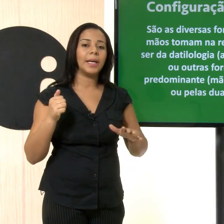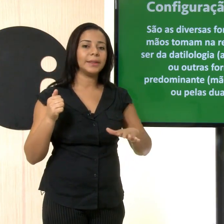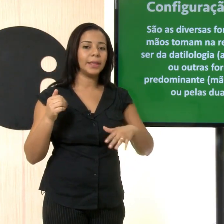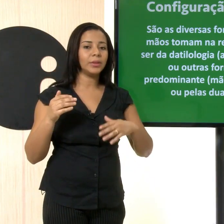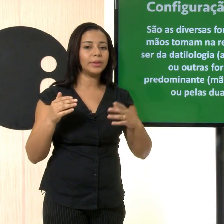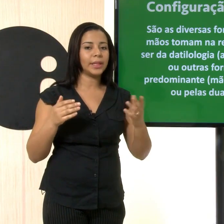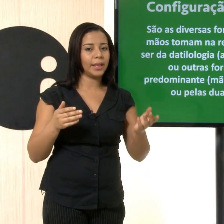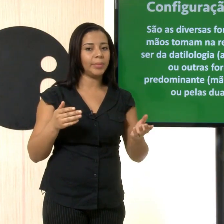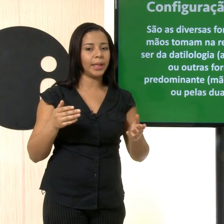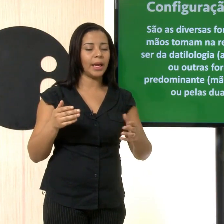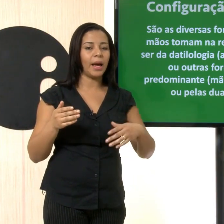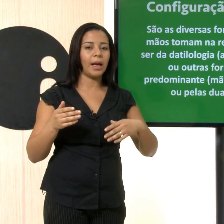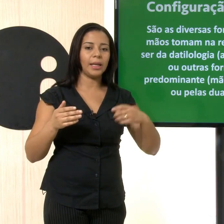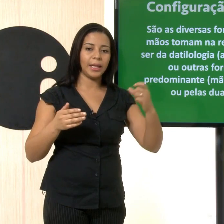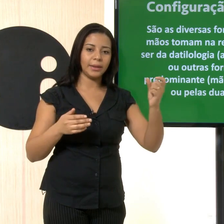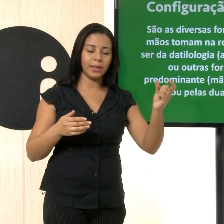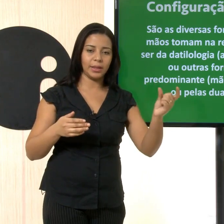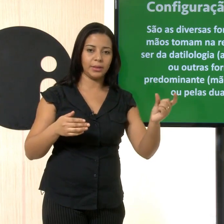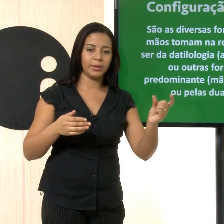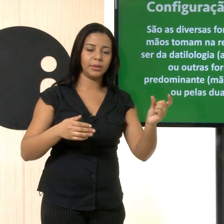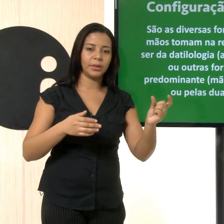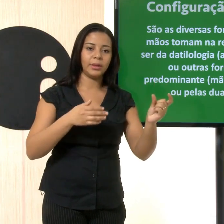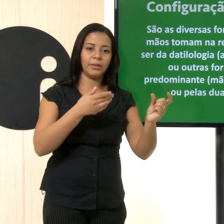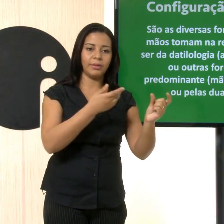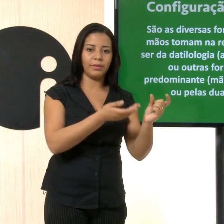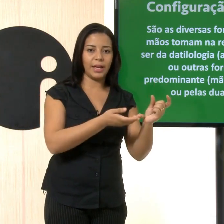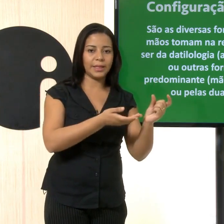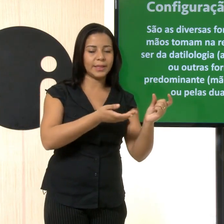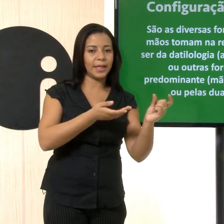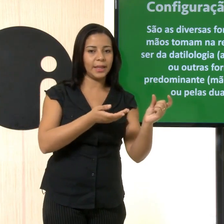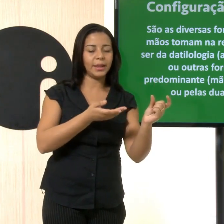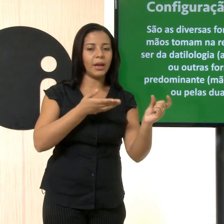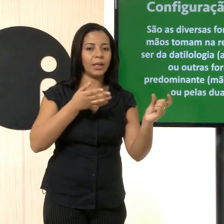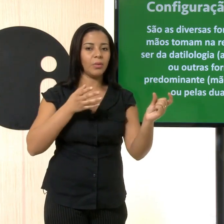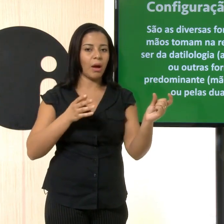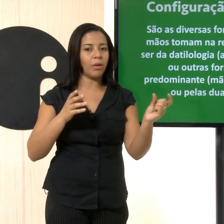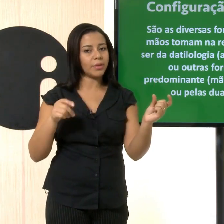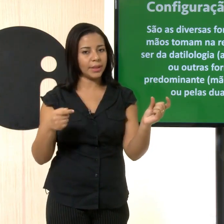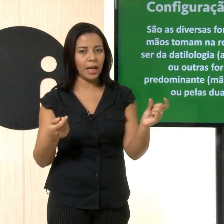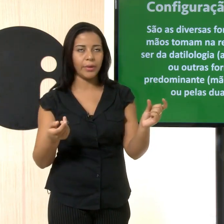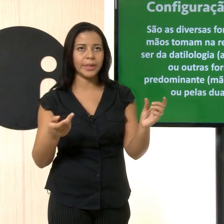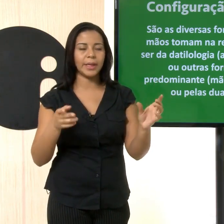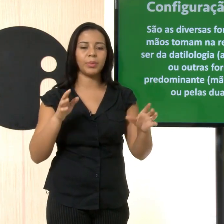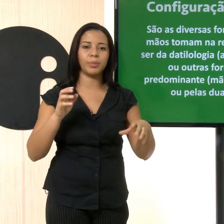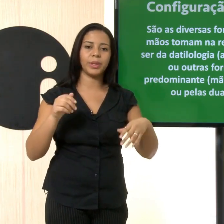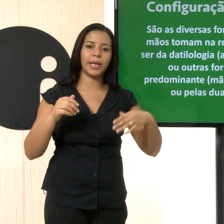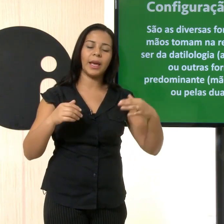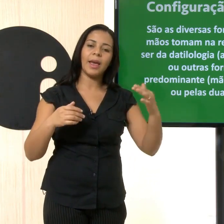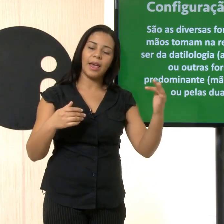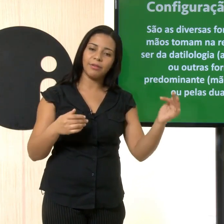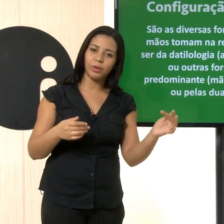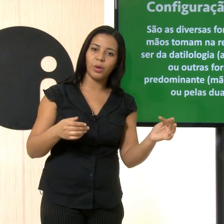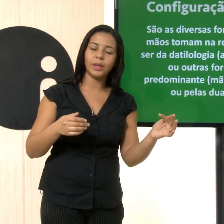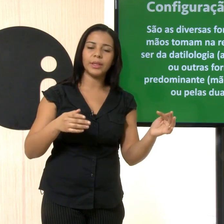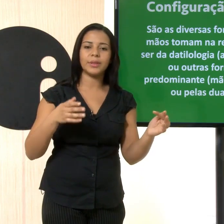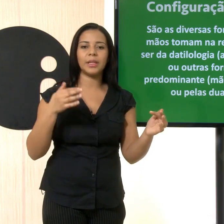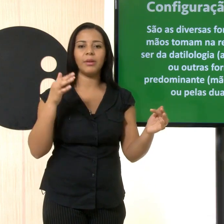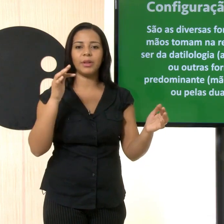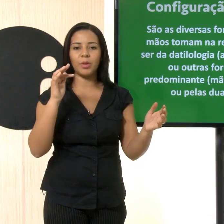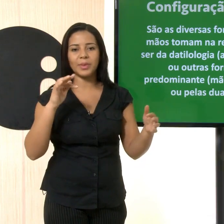Mas nem sempre a letra vai ser igual ao sinal, exemplo, porque é flor que o sinal vai